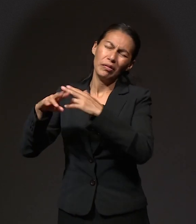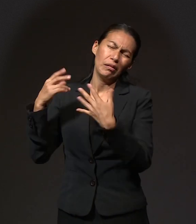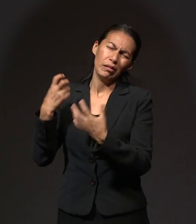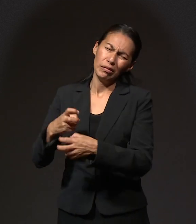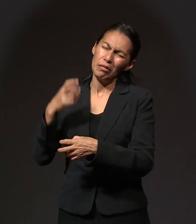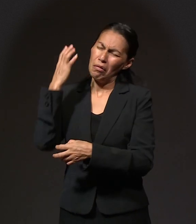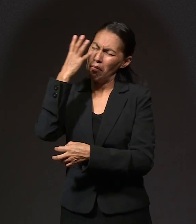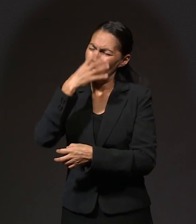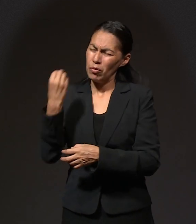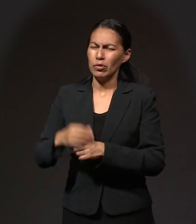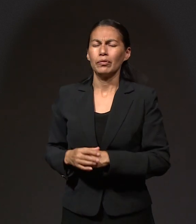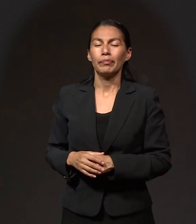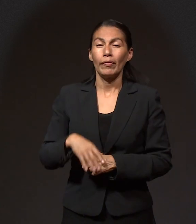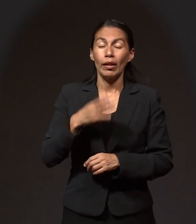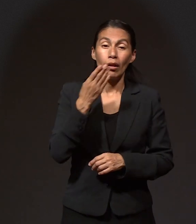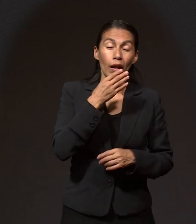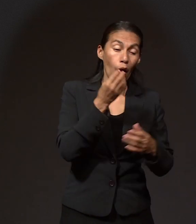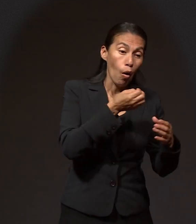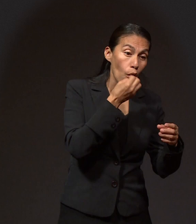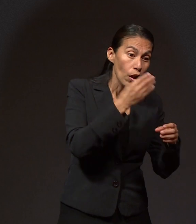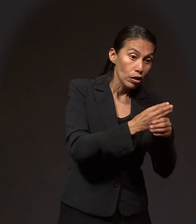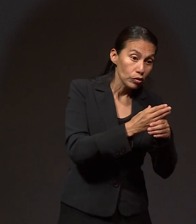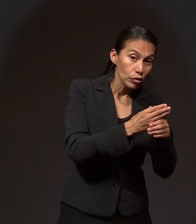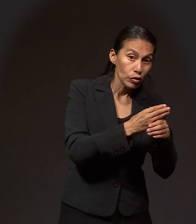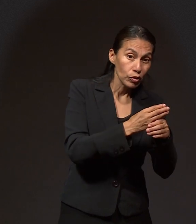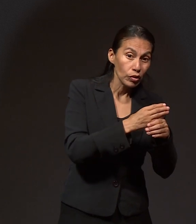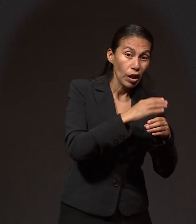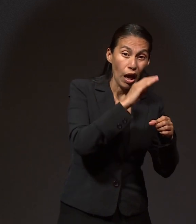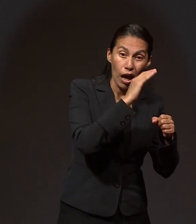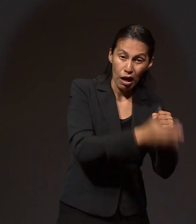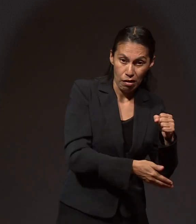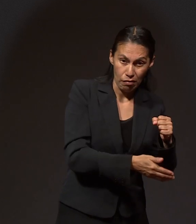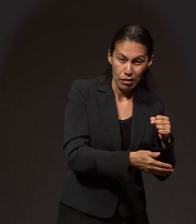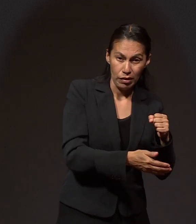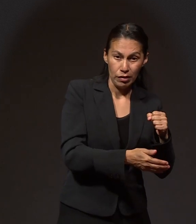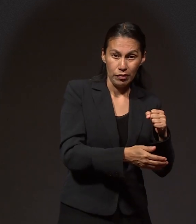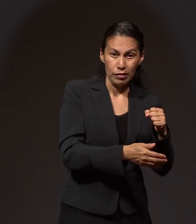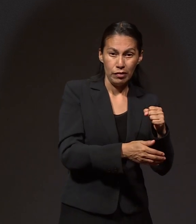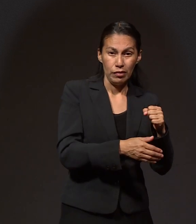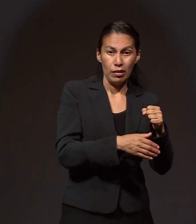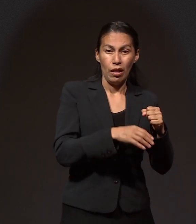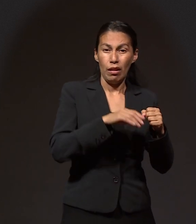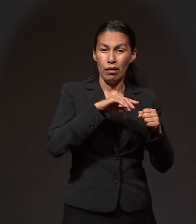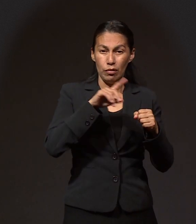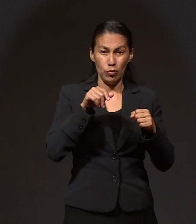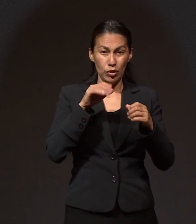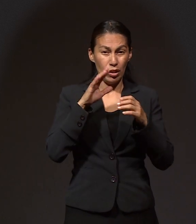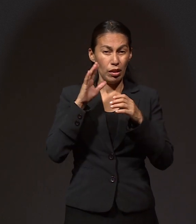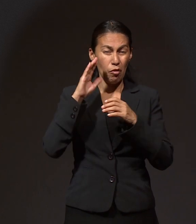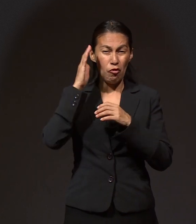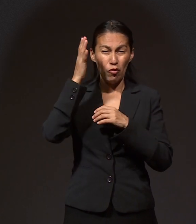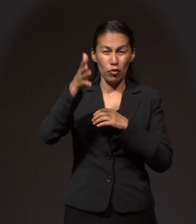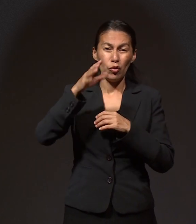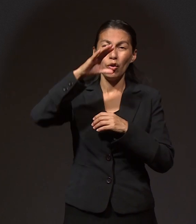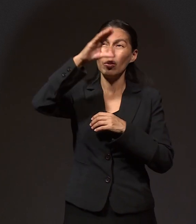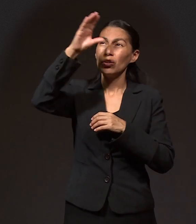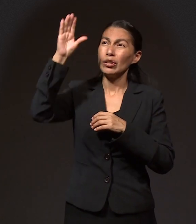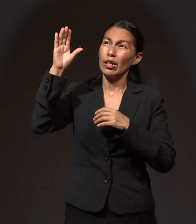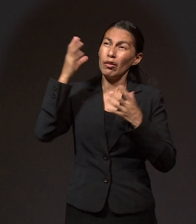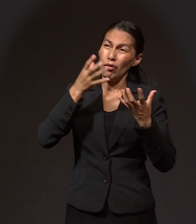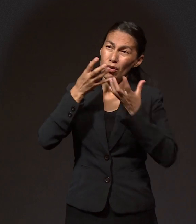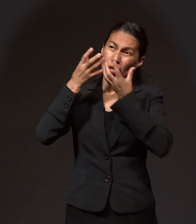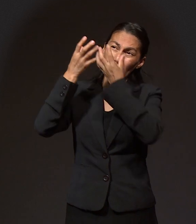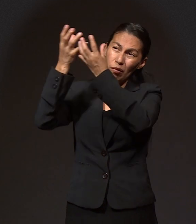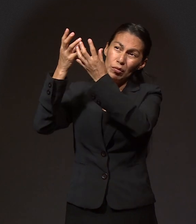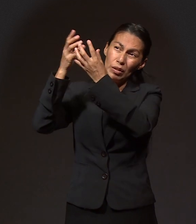Dice el himno, entonces me despediré de ti, dulce oración. ¿Por qué? Porque estaremos cara a cara platicando con Dios. Mientras tanto,